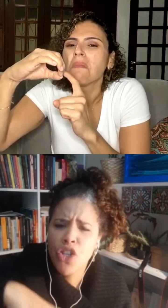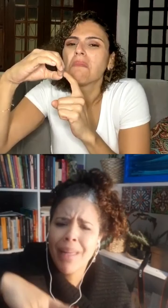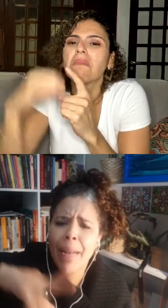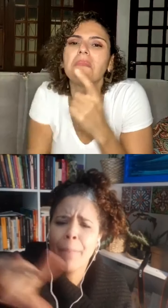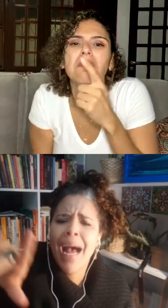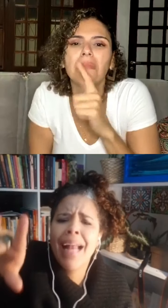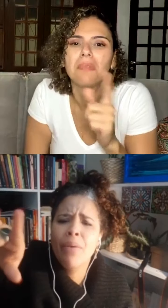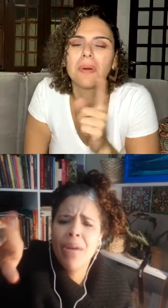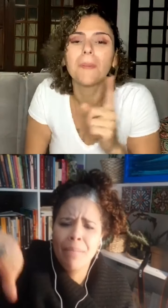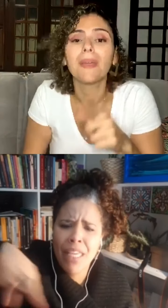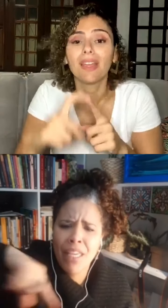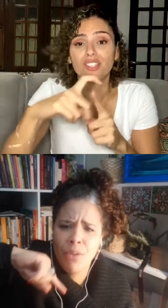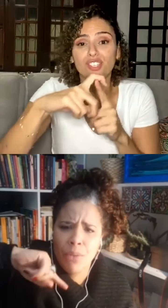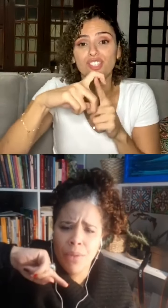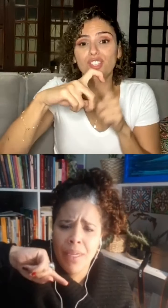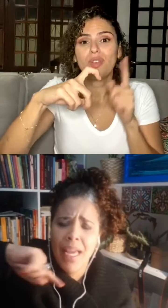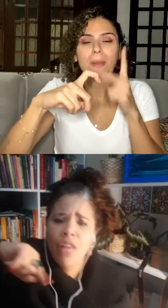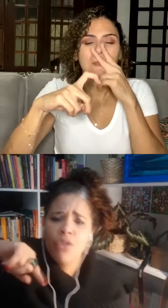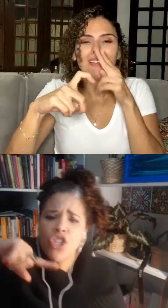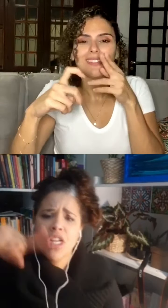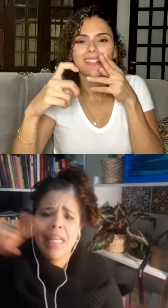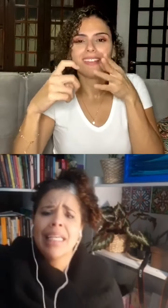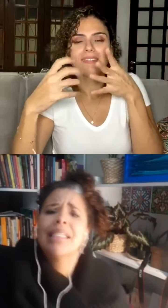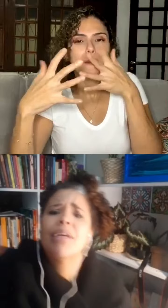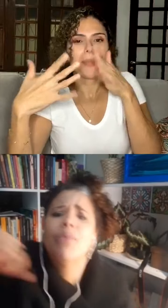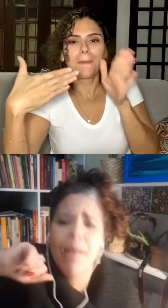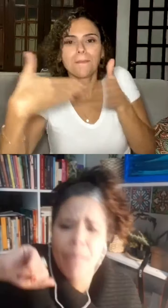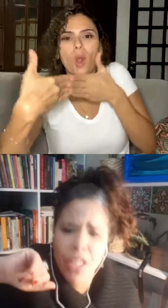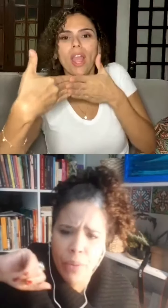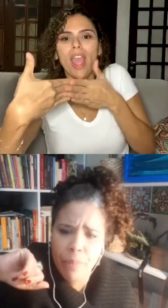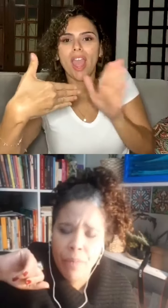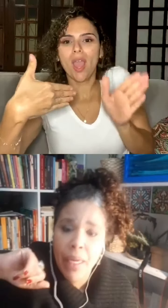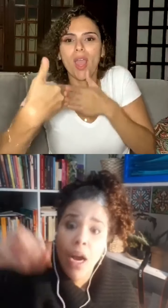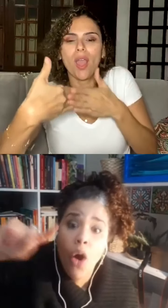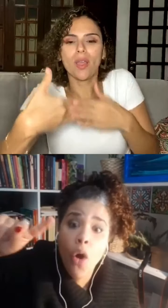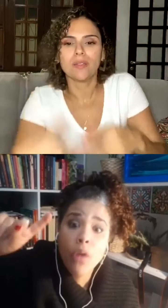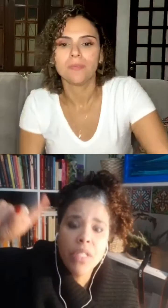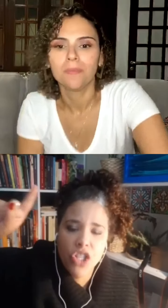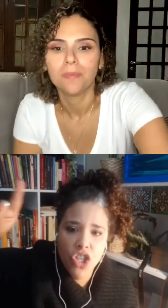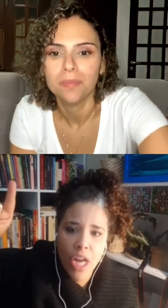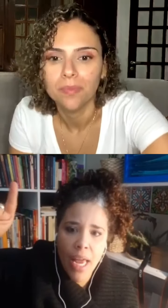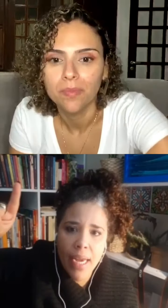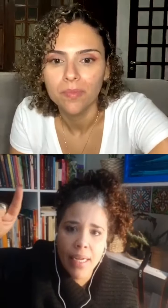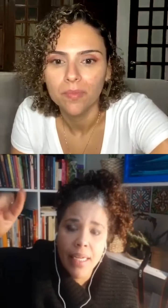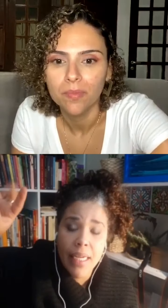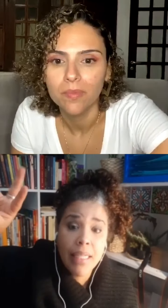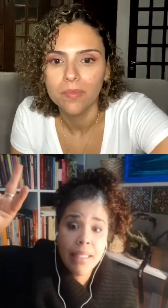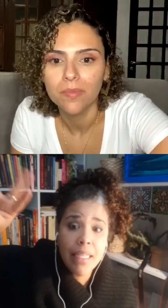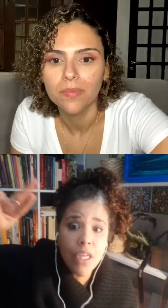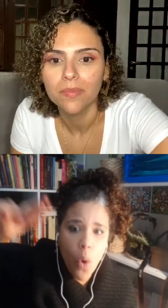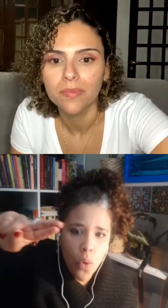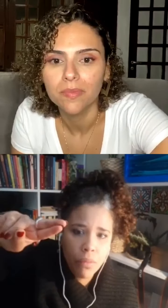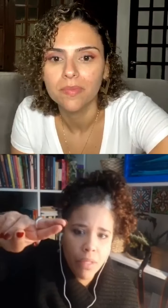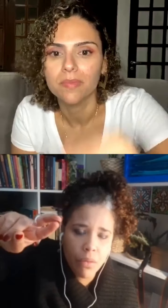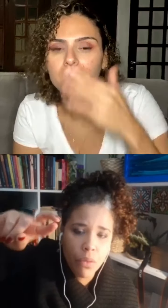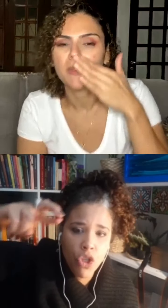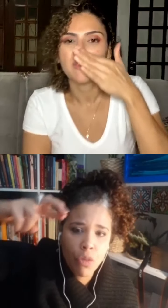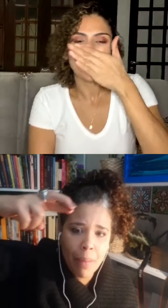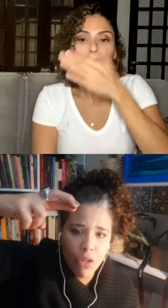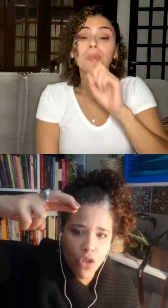DIU atrapalha o caminho, ele hostiliza o caminho. Ou se chega e se encontram